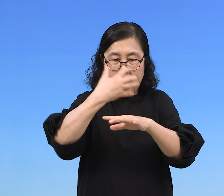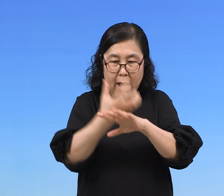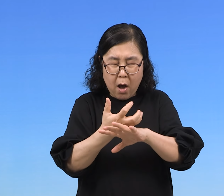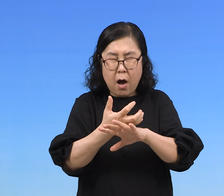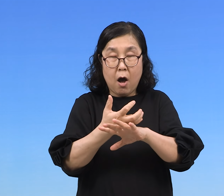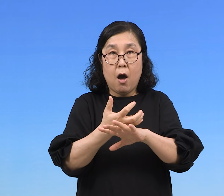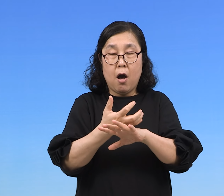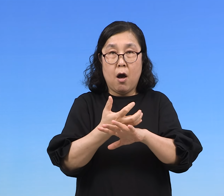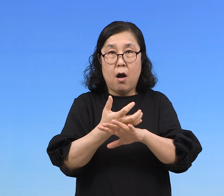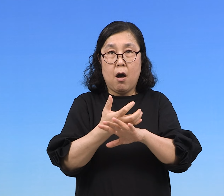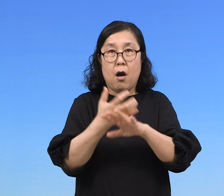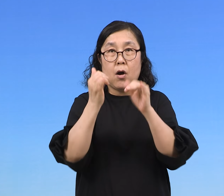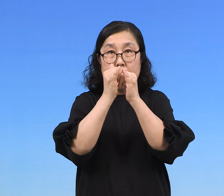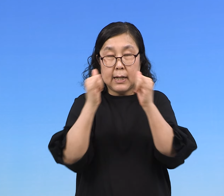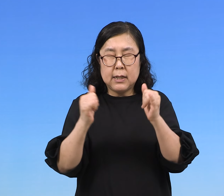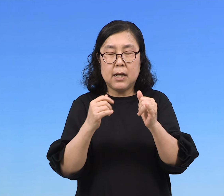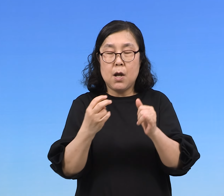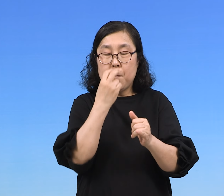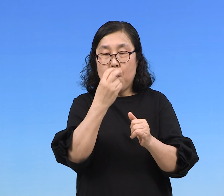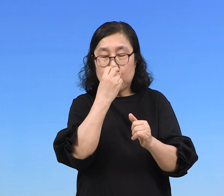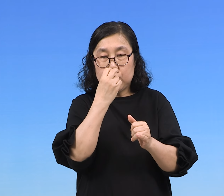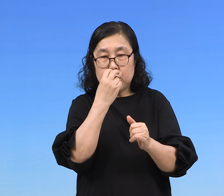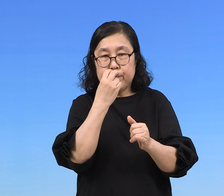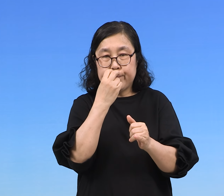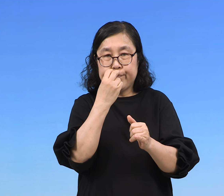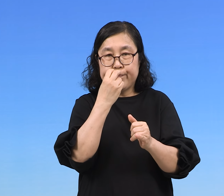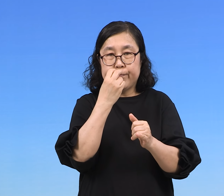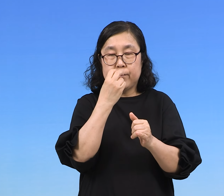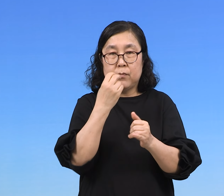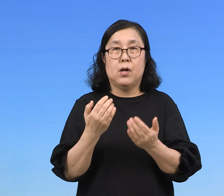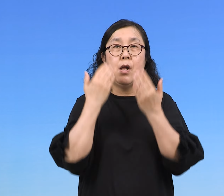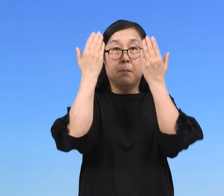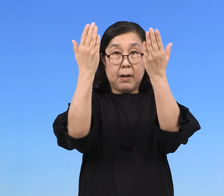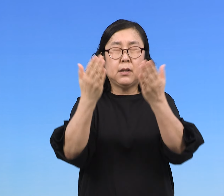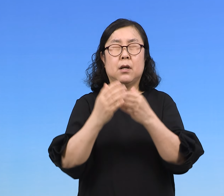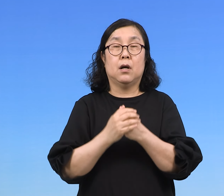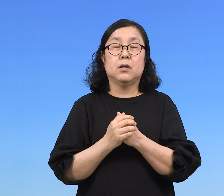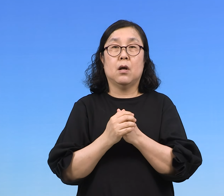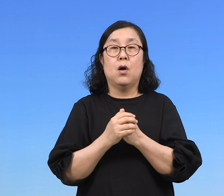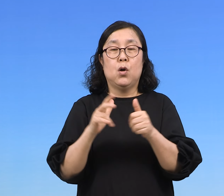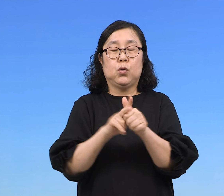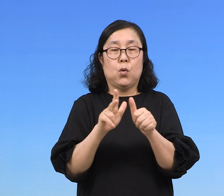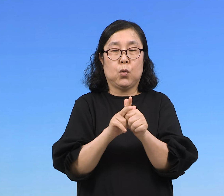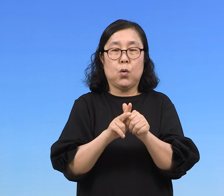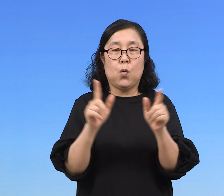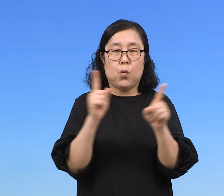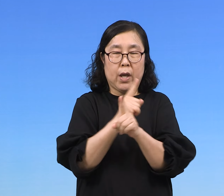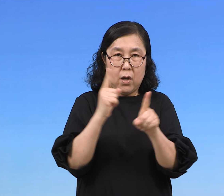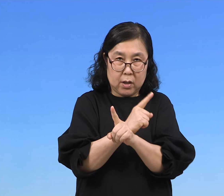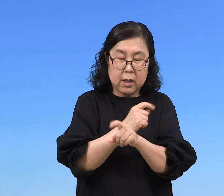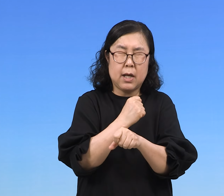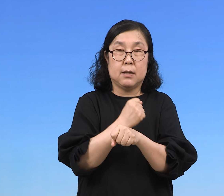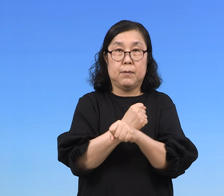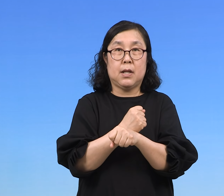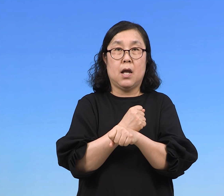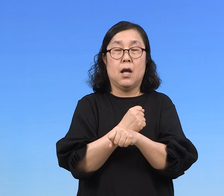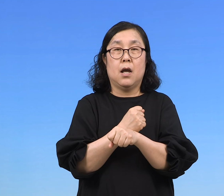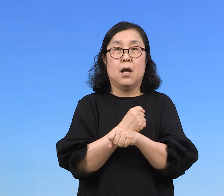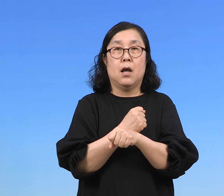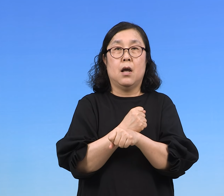능력을 경험했기 때문에 목숨을 걸고 종교개혁한 거 아닙니까? 그리고 목숨 걸고 종교개혁하던 그들의 모토가